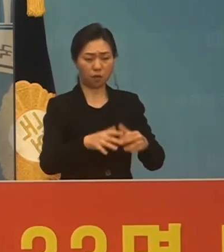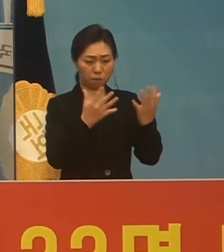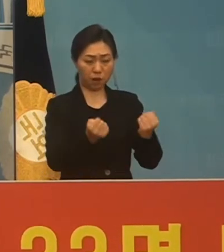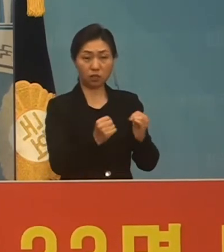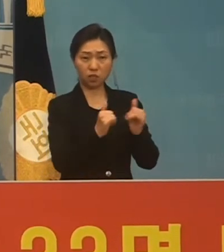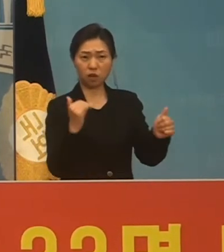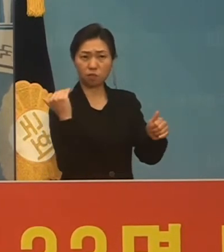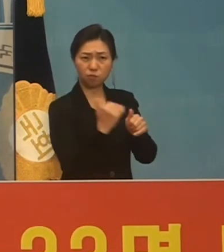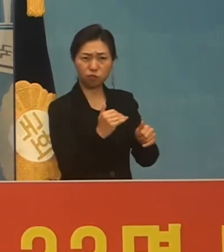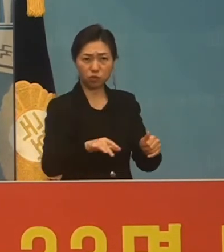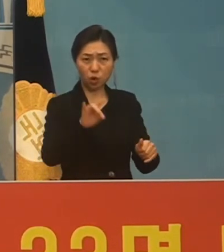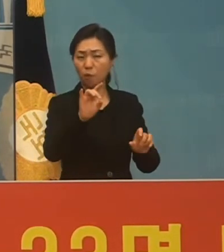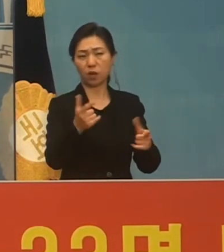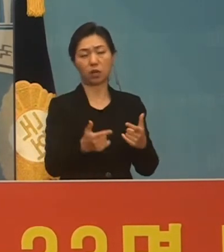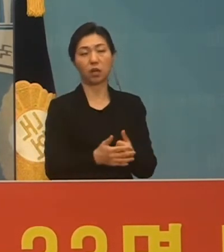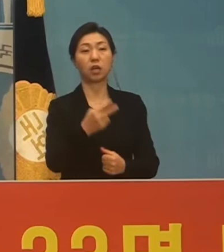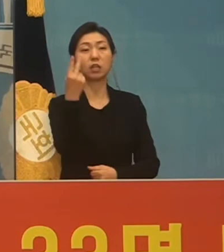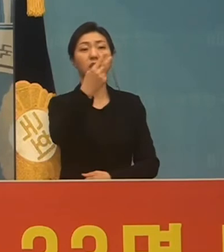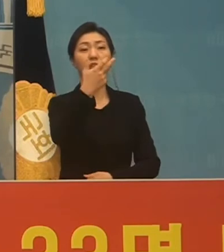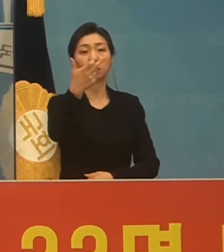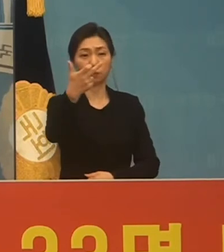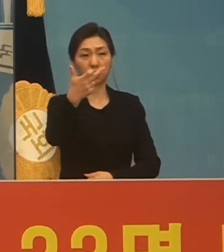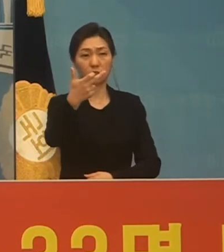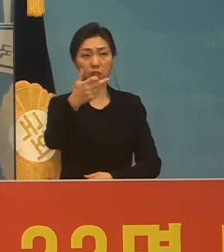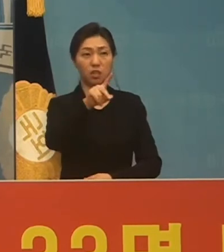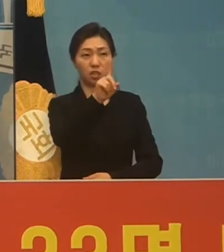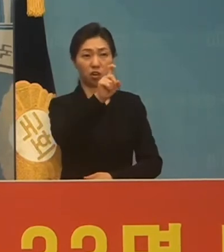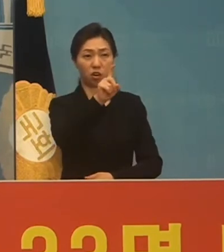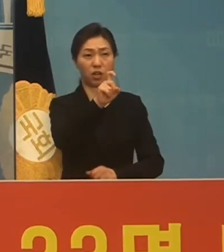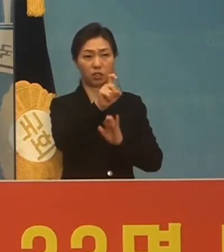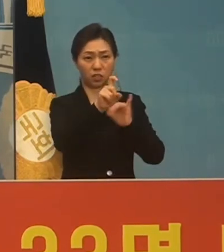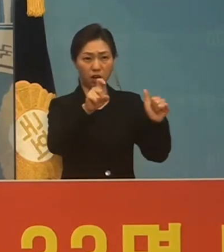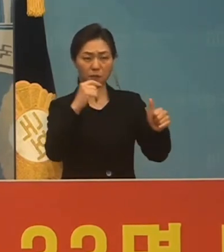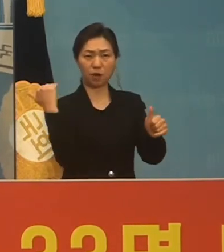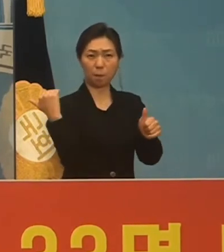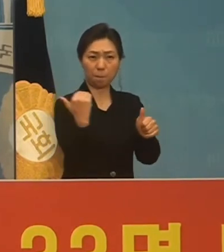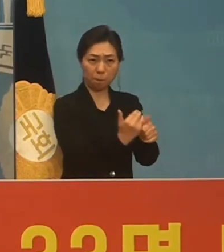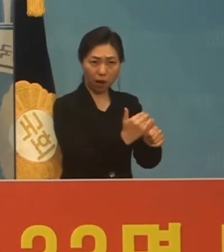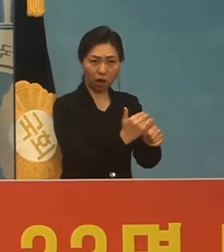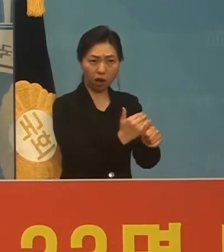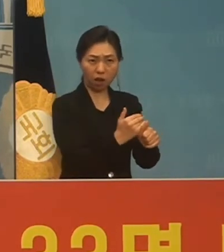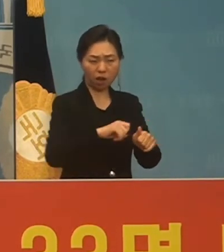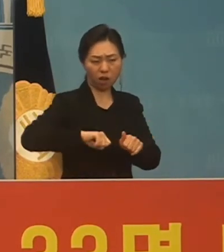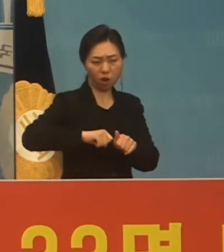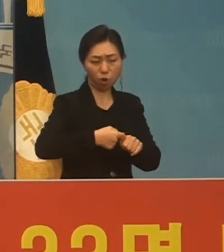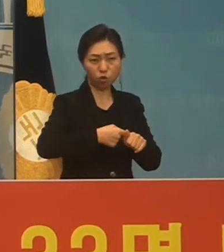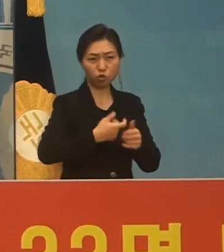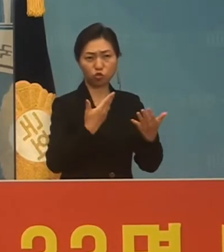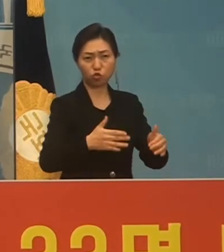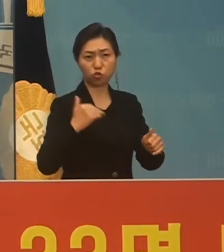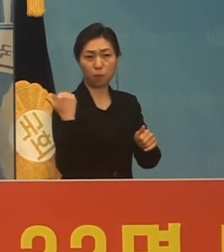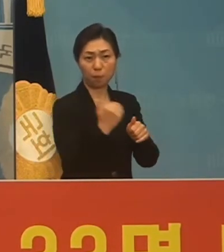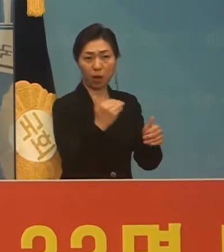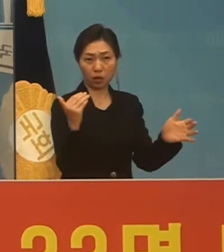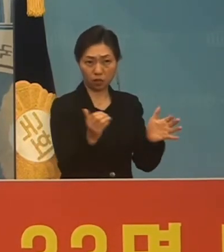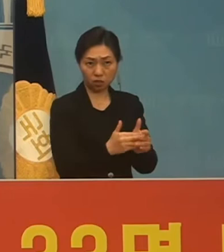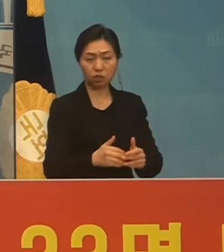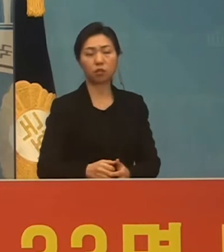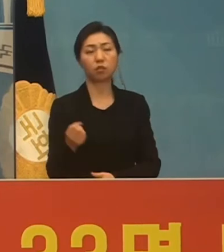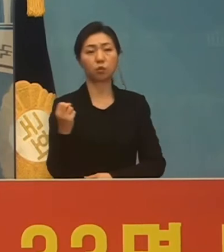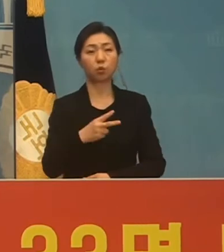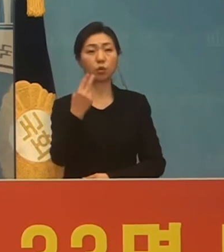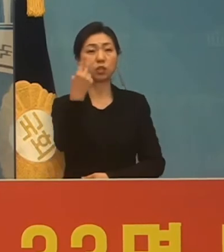아니었습니다. 2017년 11명이 집단 강제 휴직을 당했고